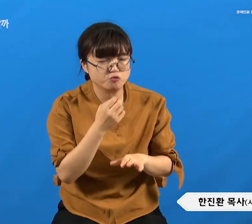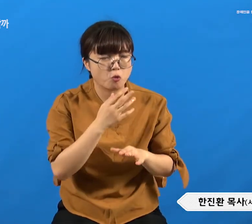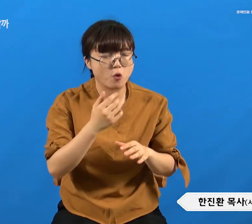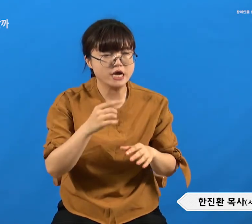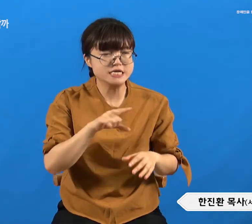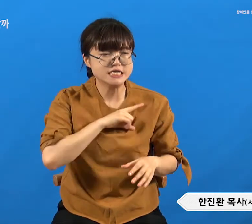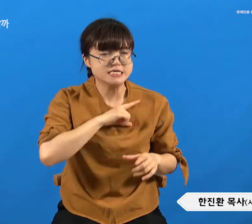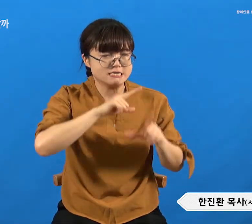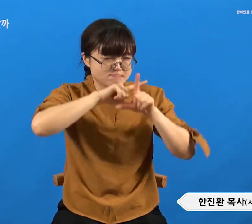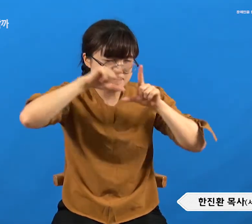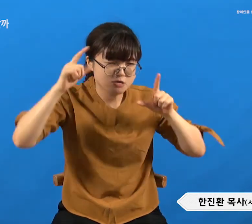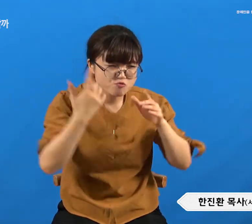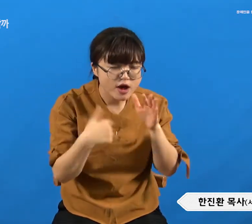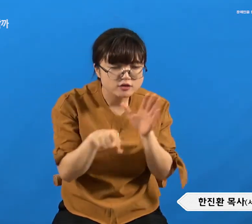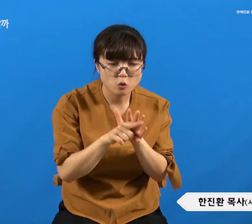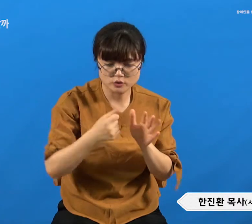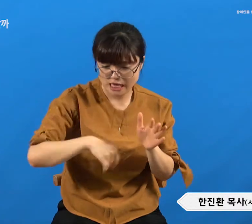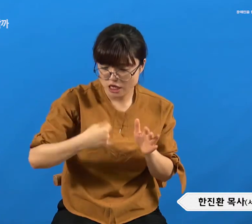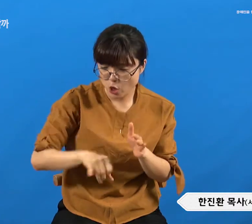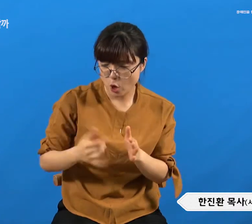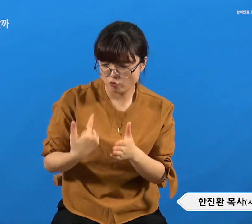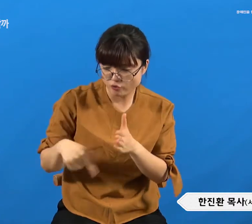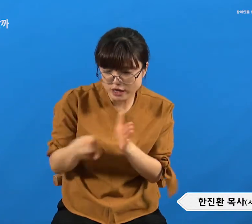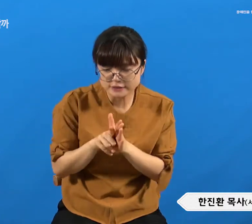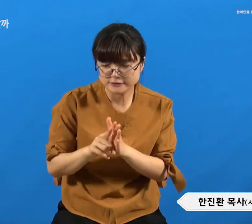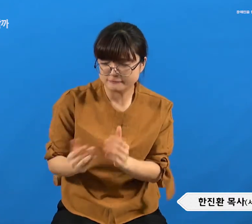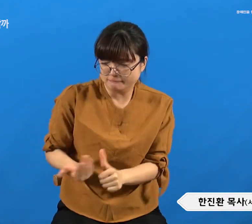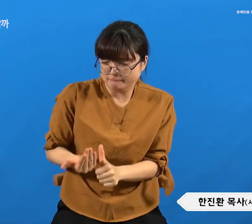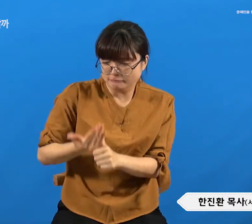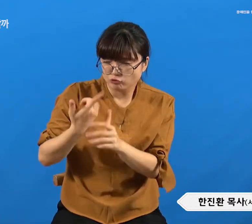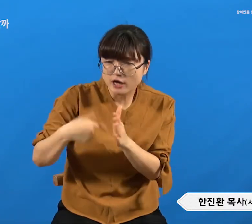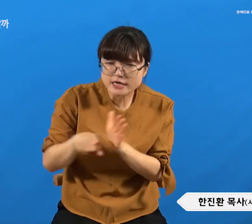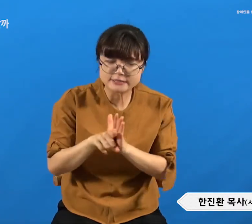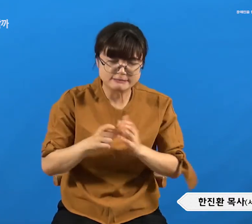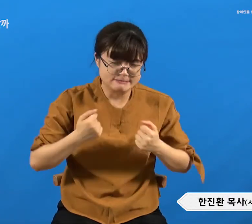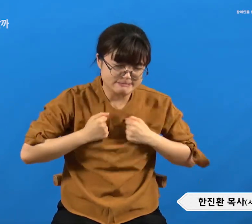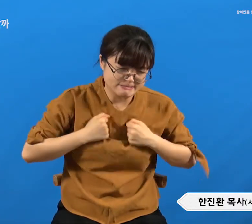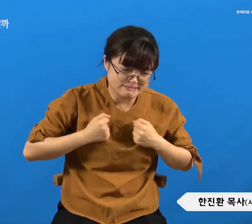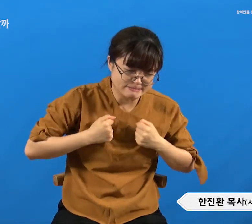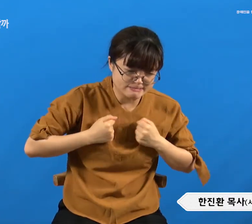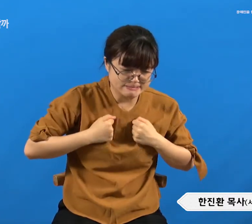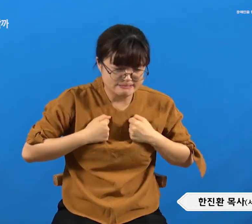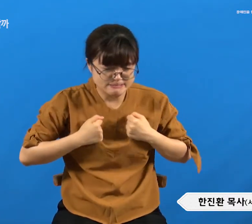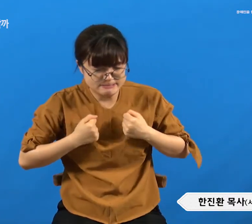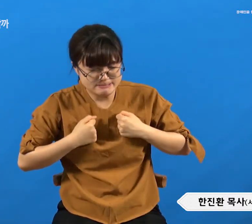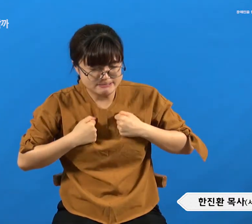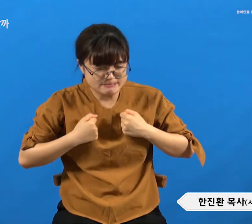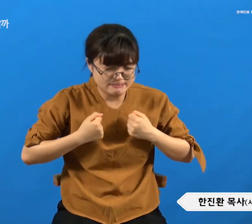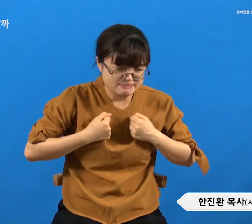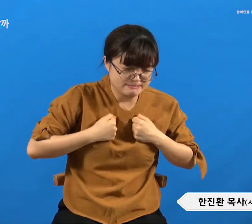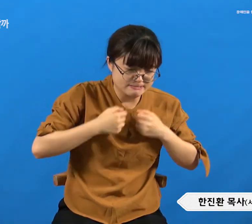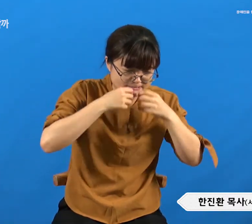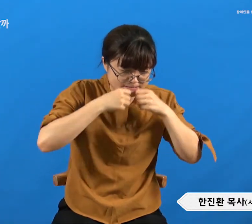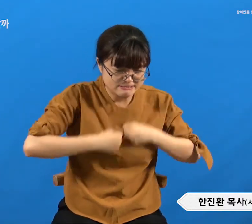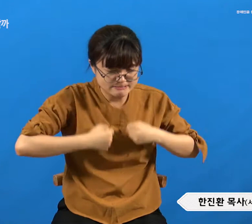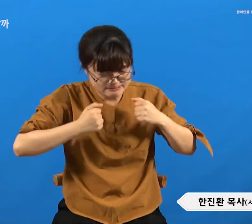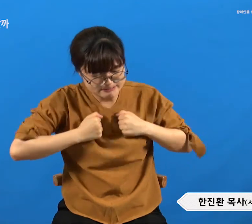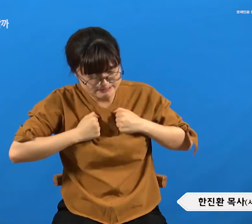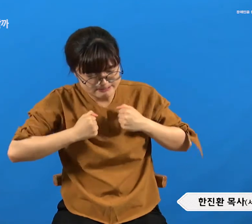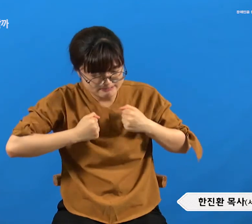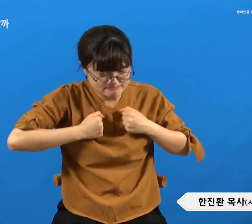출세도 해야 되겠고 자식들도 남부럽지 않게 키워야 되겠고, 그래서 그냥 자신만을